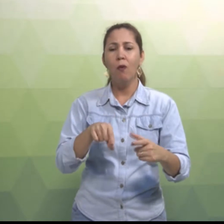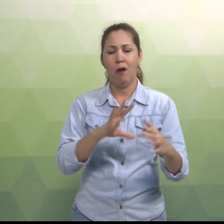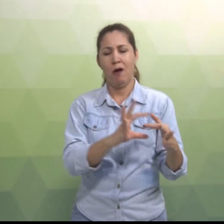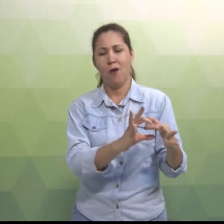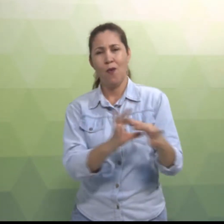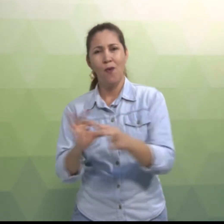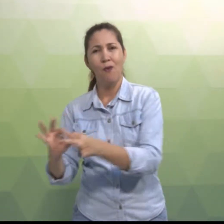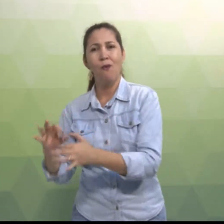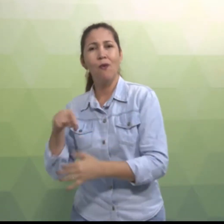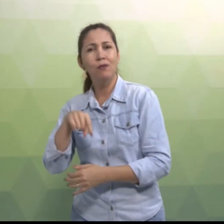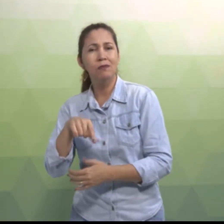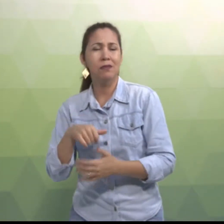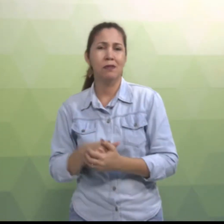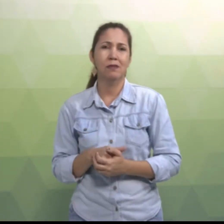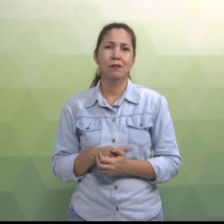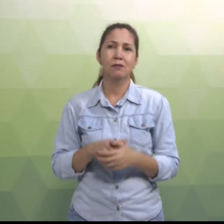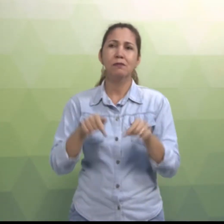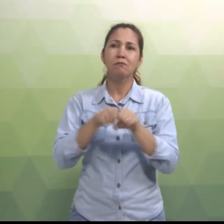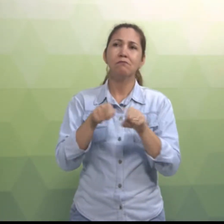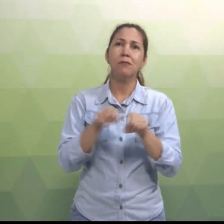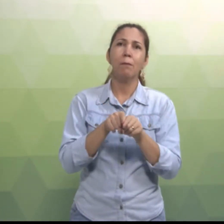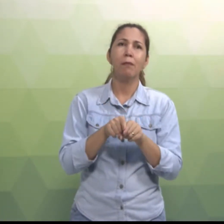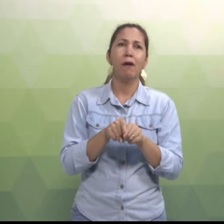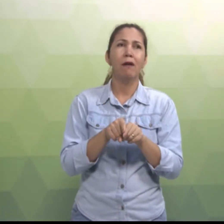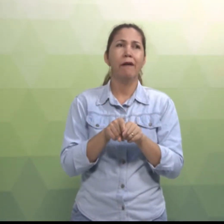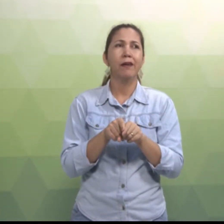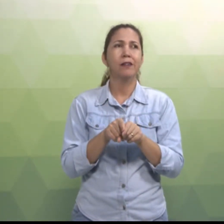local, do contexto,